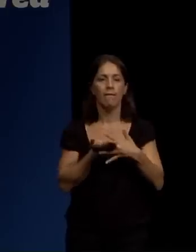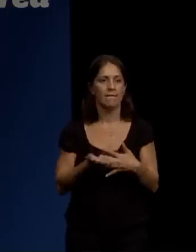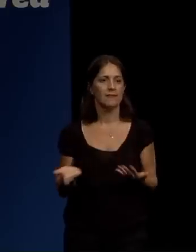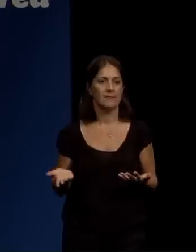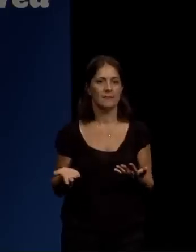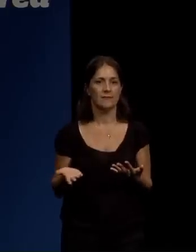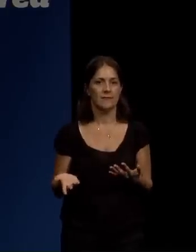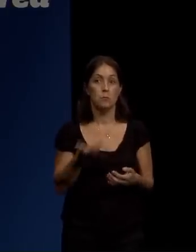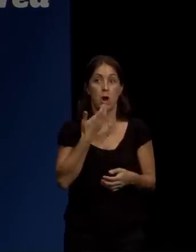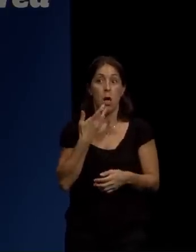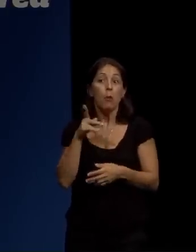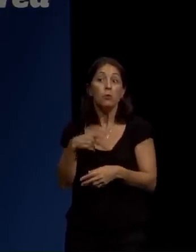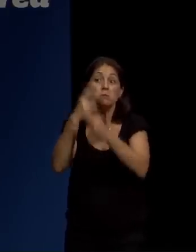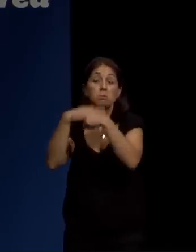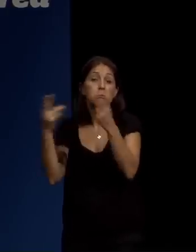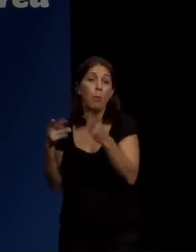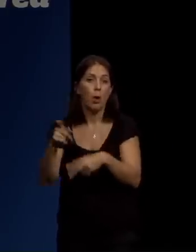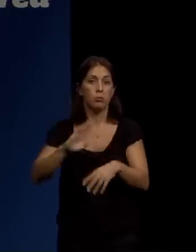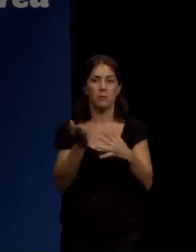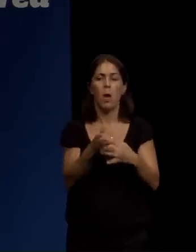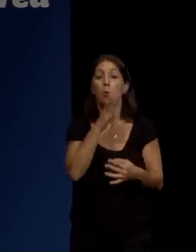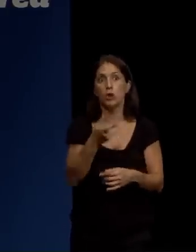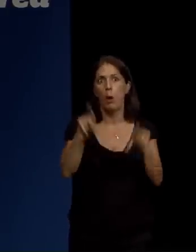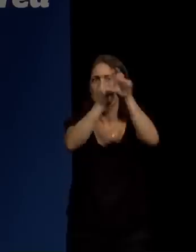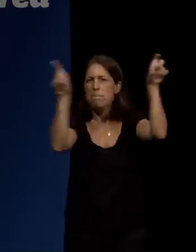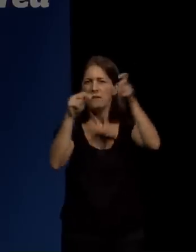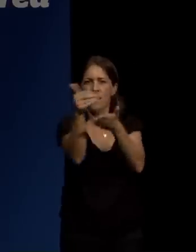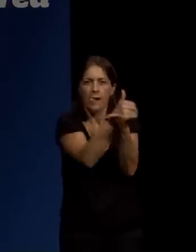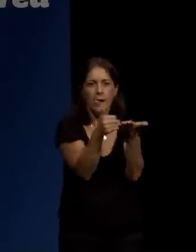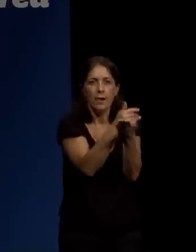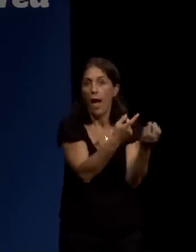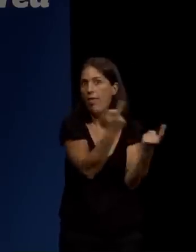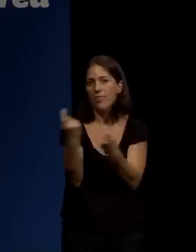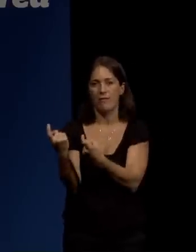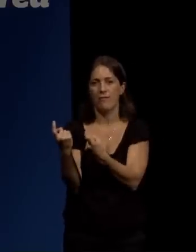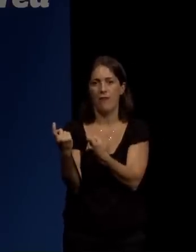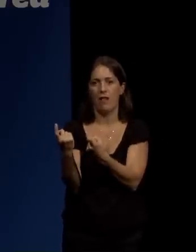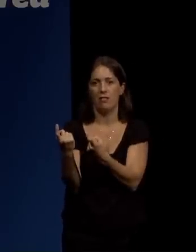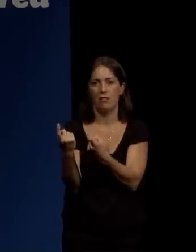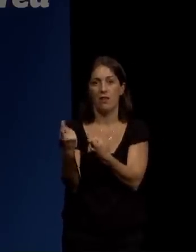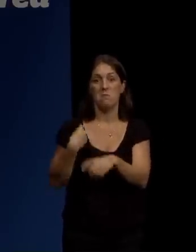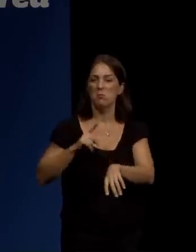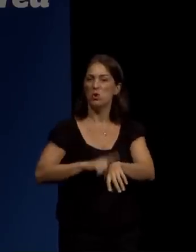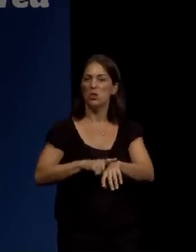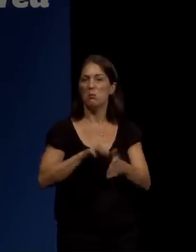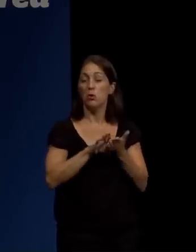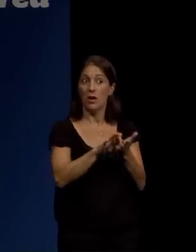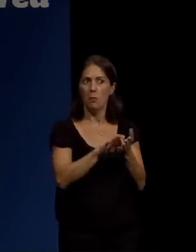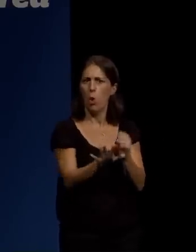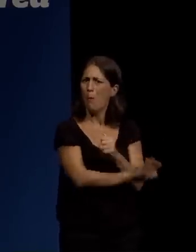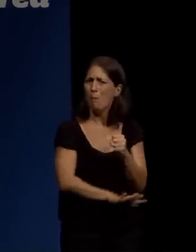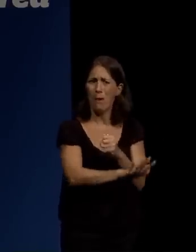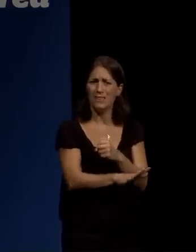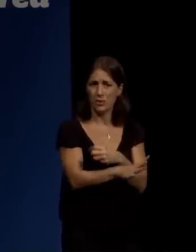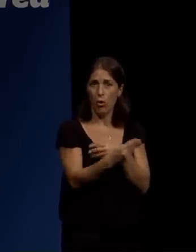dentro do servicio público. E por qué? Porque hai unha empresa que ten que gañar diñeiro a costa de algún servicio que é esencial. Por